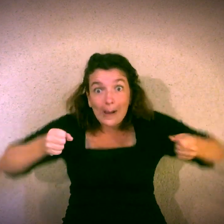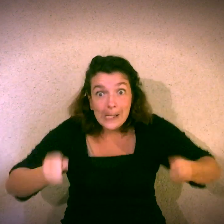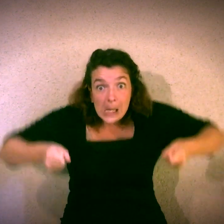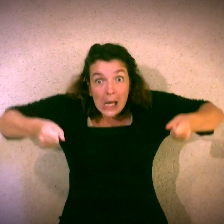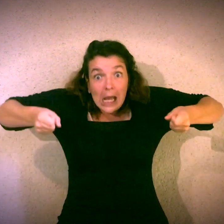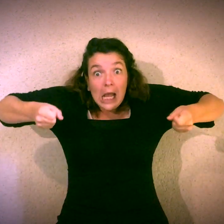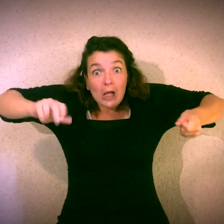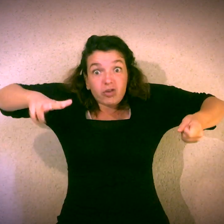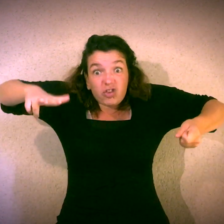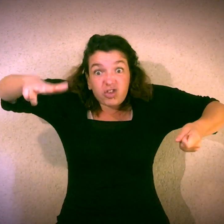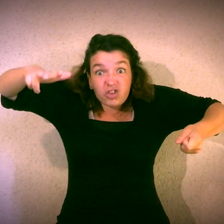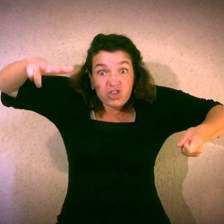en hélicoptère,